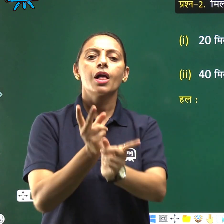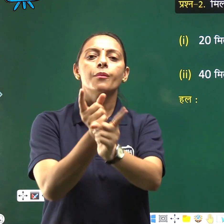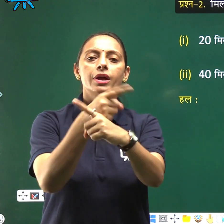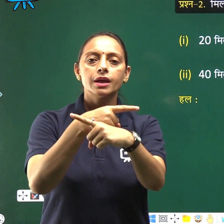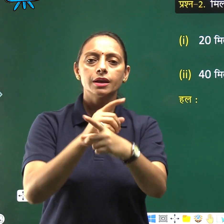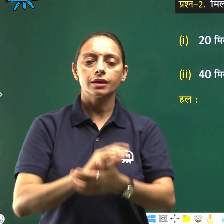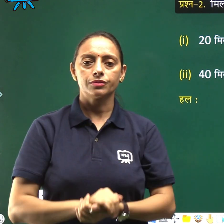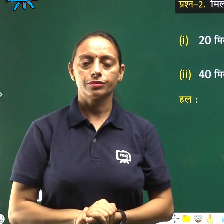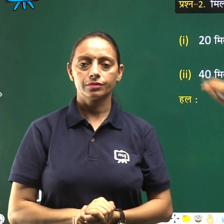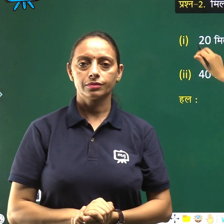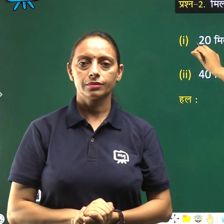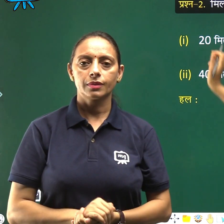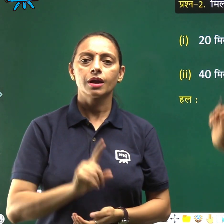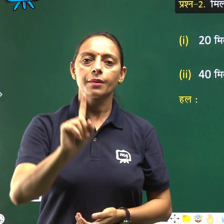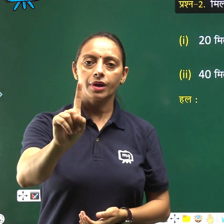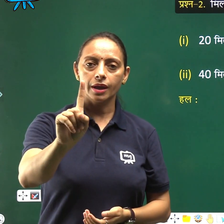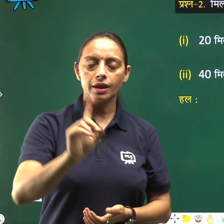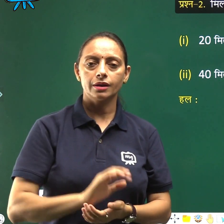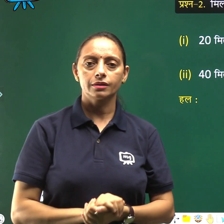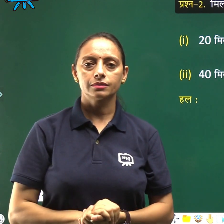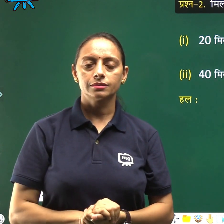बदलिए। नंबर 1,